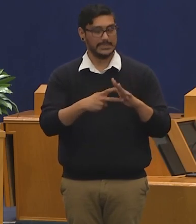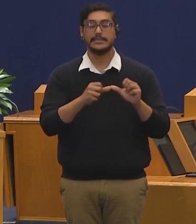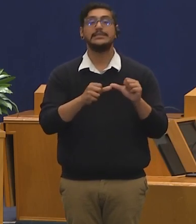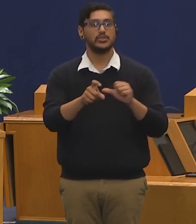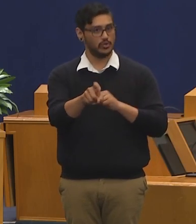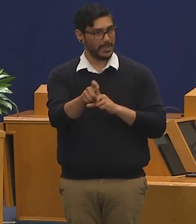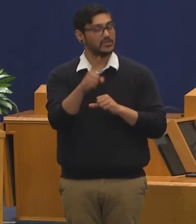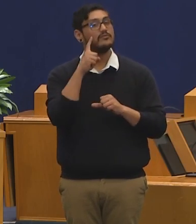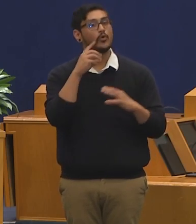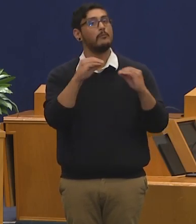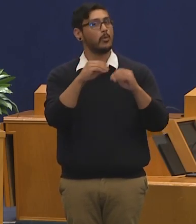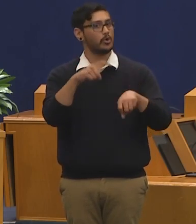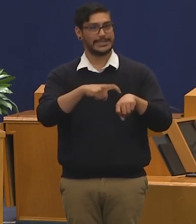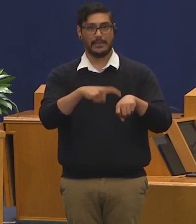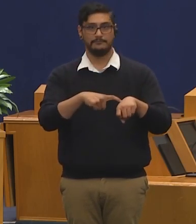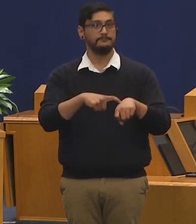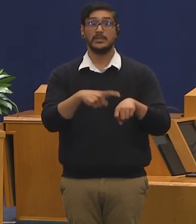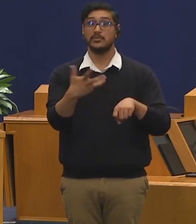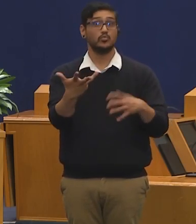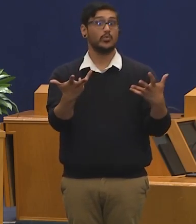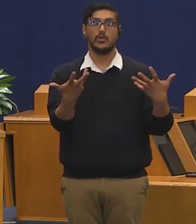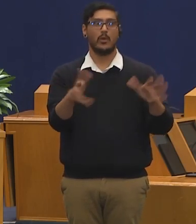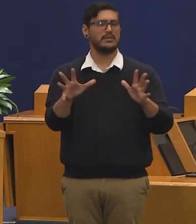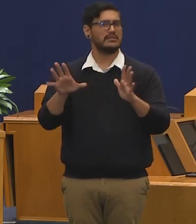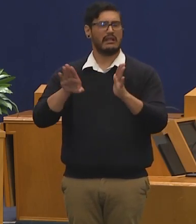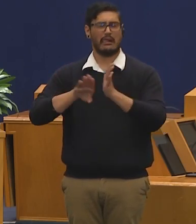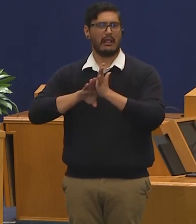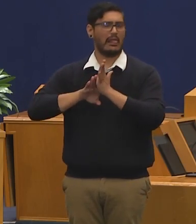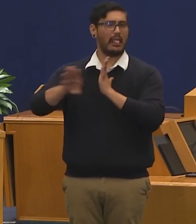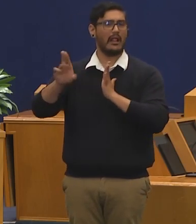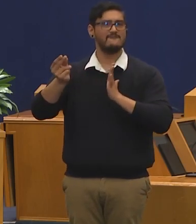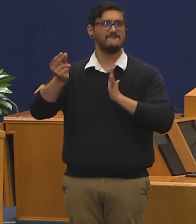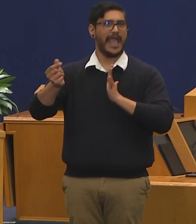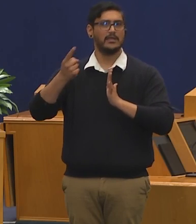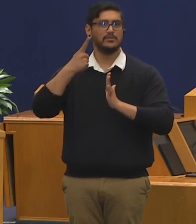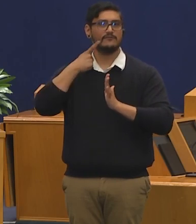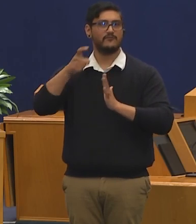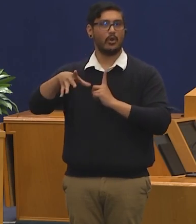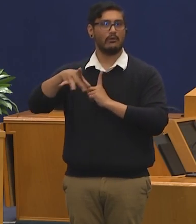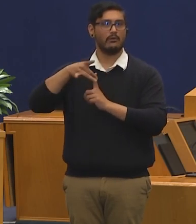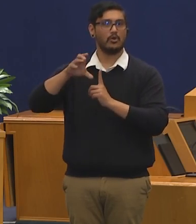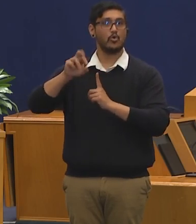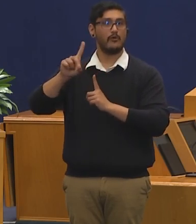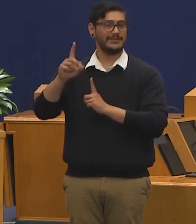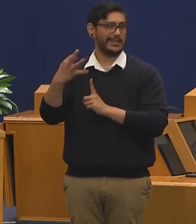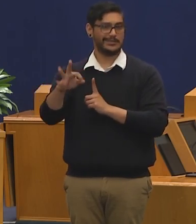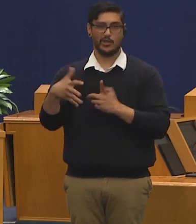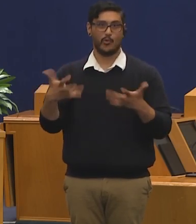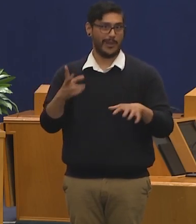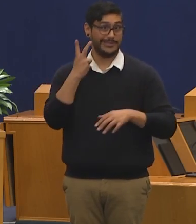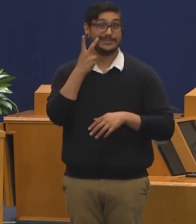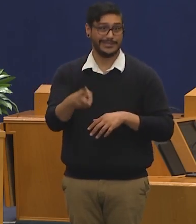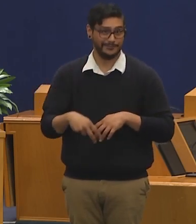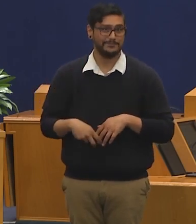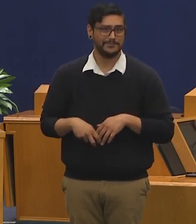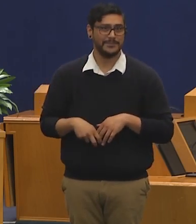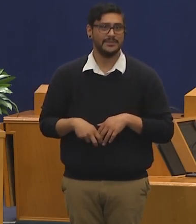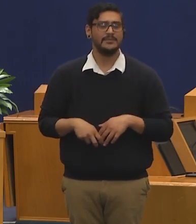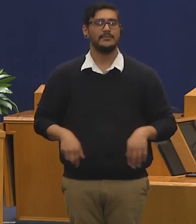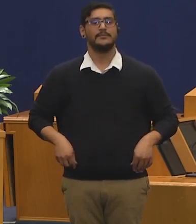que no veamos una mayor aceleración de los casos de COVID-19. Quiero agradecerle a